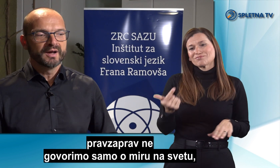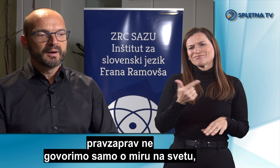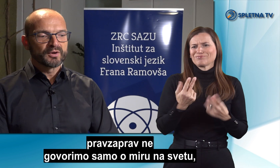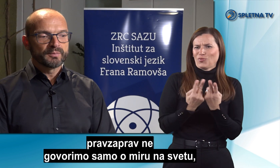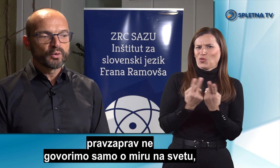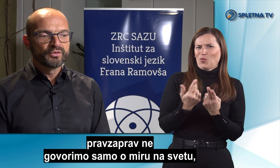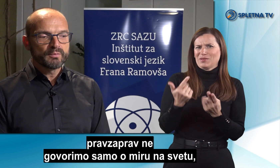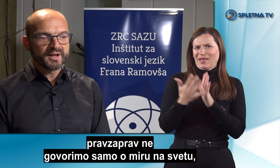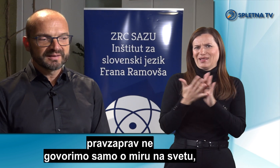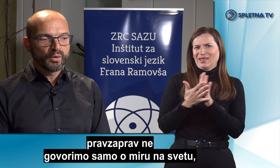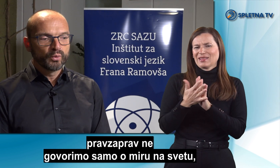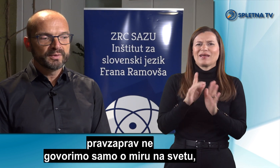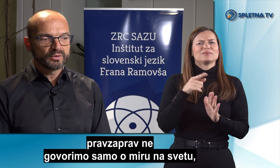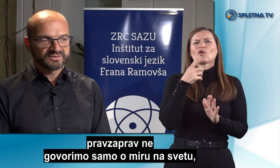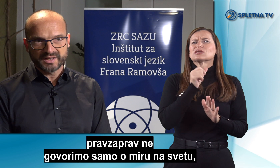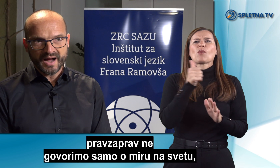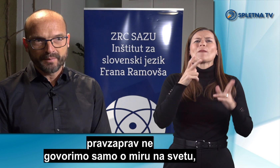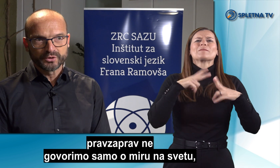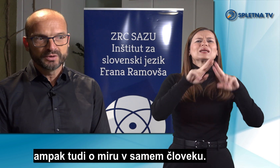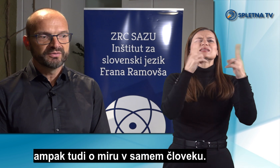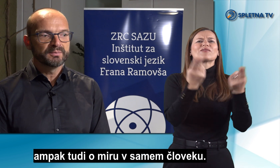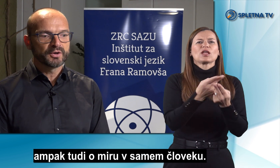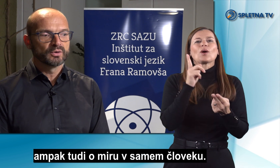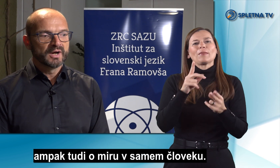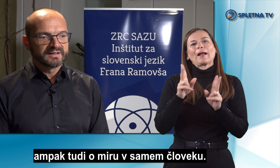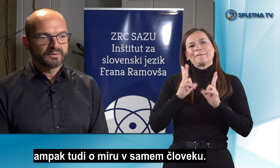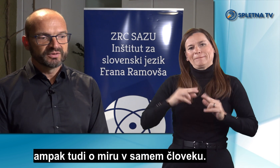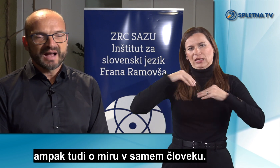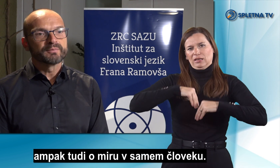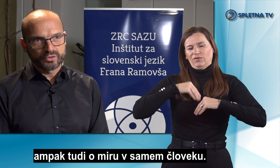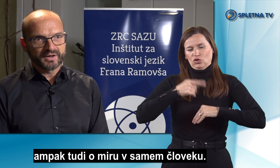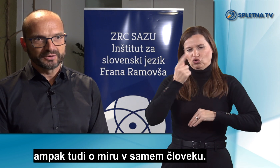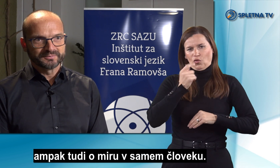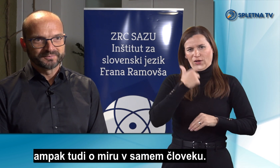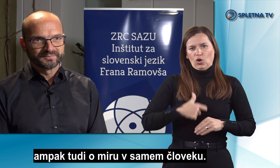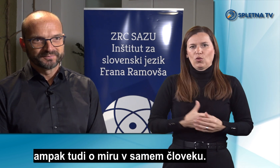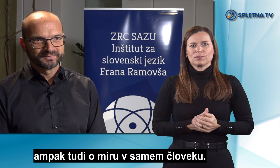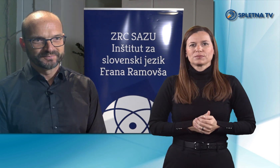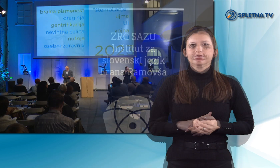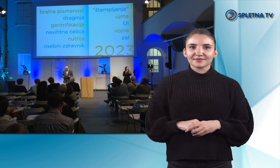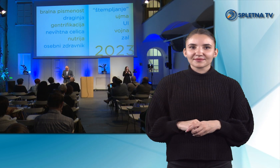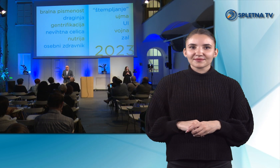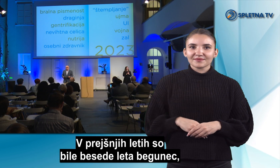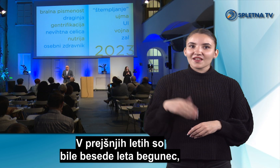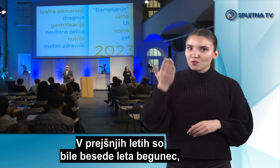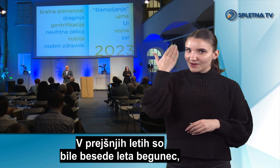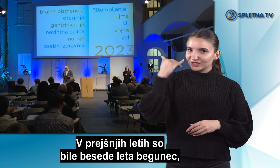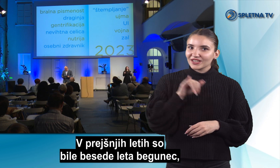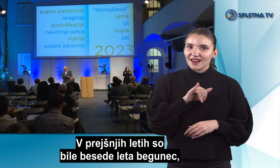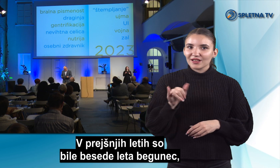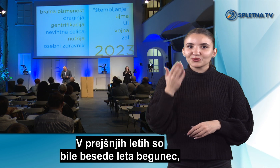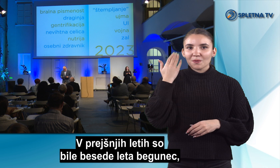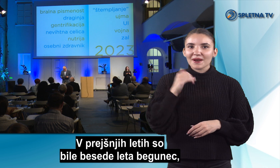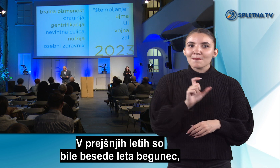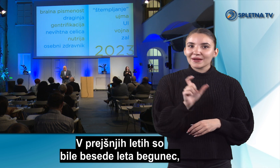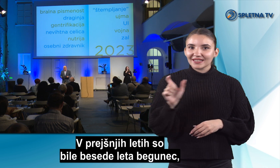podobni, pravzaprav govorimo ne samo o miru sveta, ampak tudi v miru v samem človeku. V prejšnjih letih so